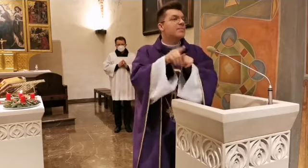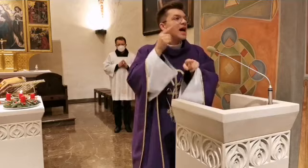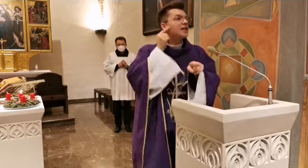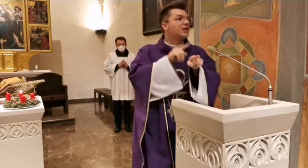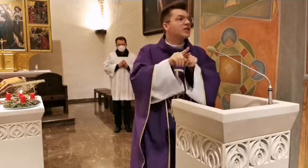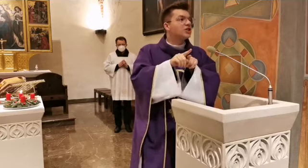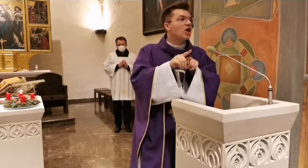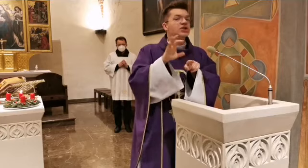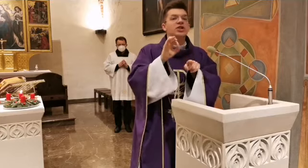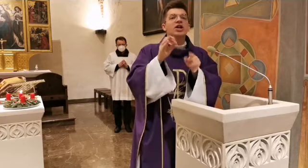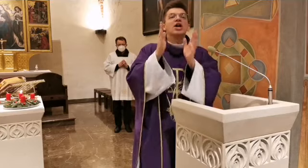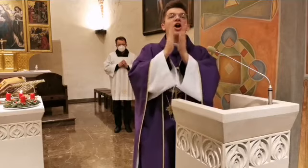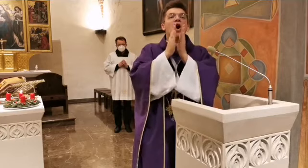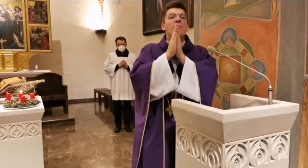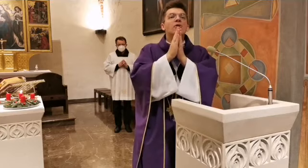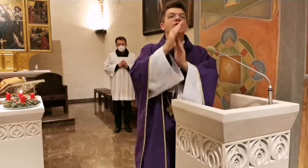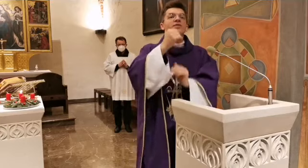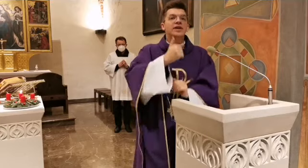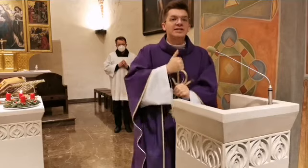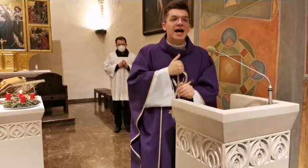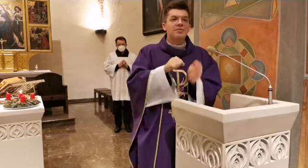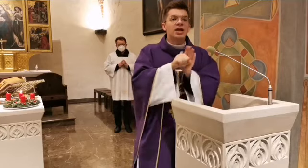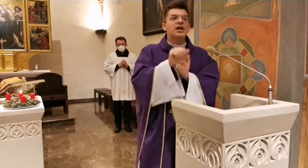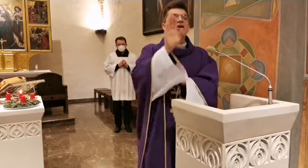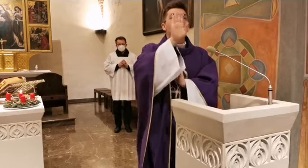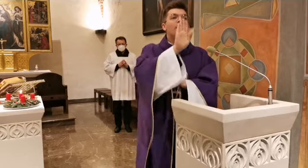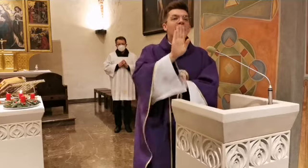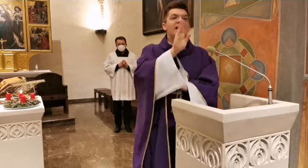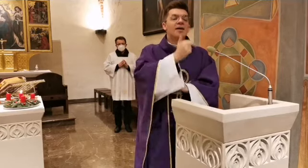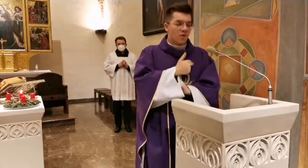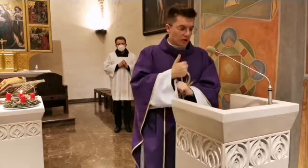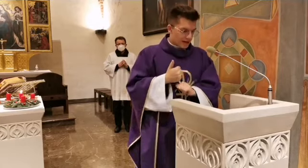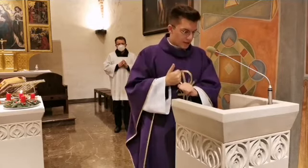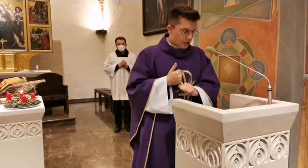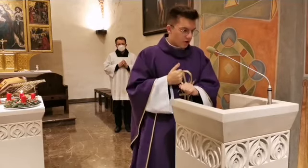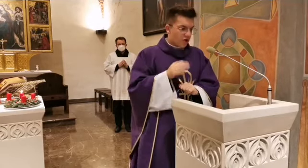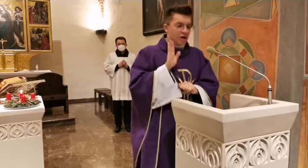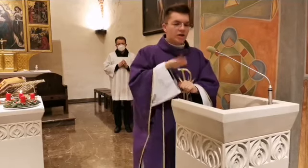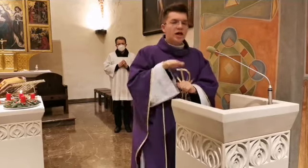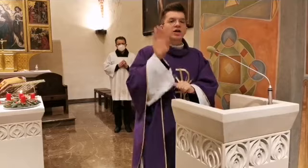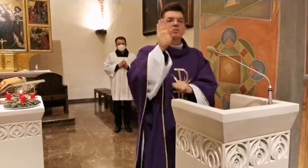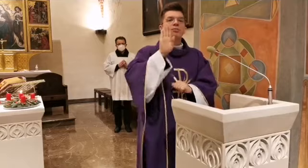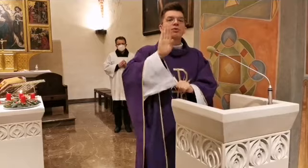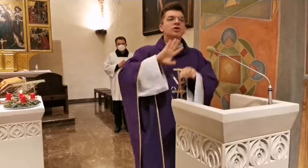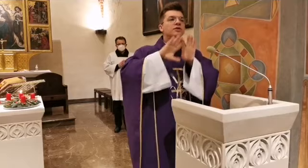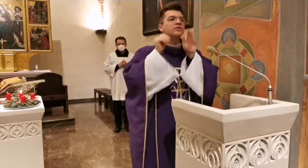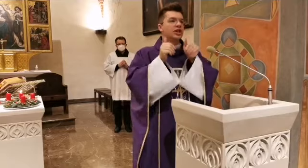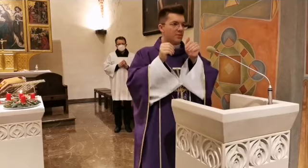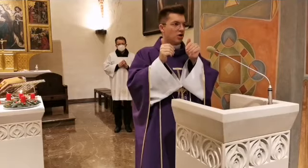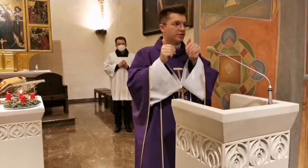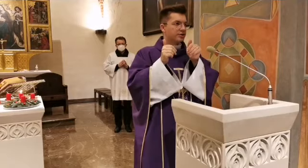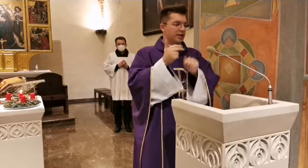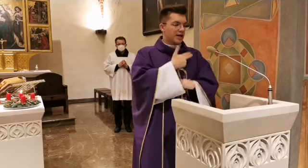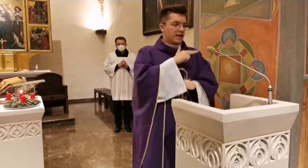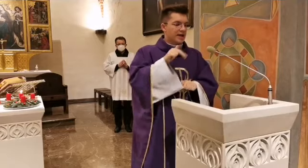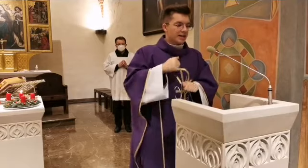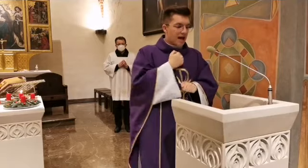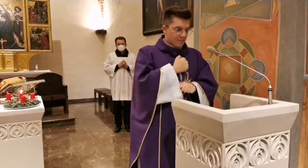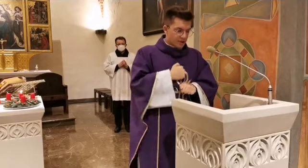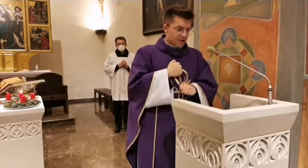was, bracia i siostry, o modlitwę za mnie do Pana Boga naszego. Niech Bóg